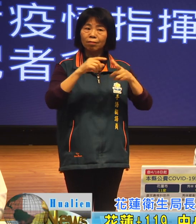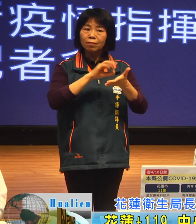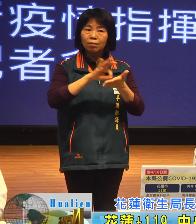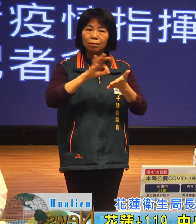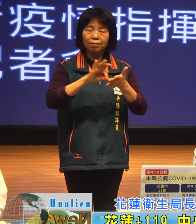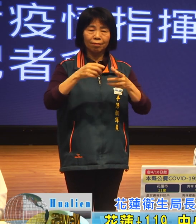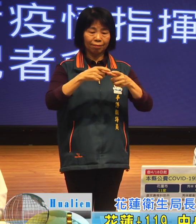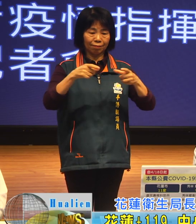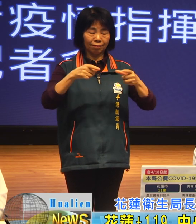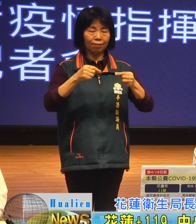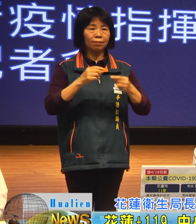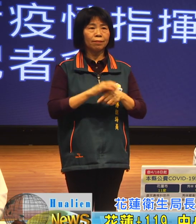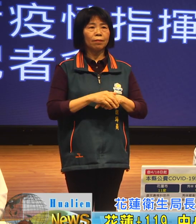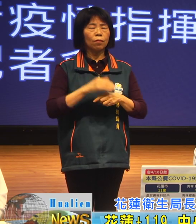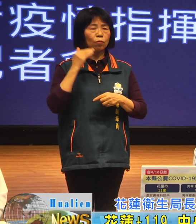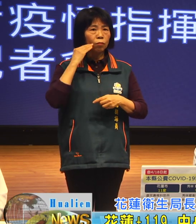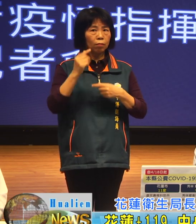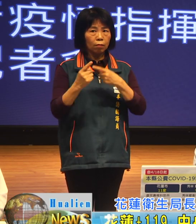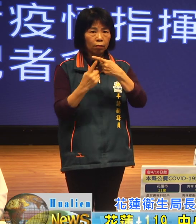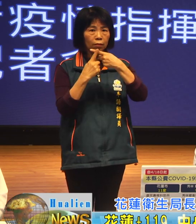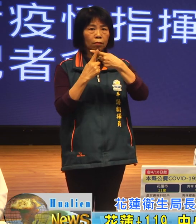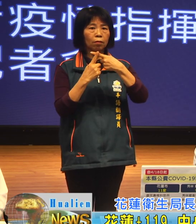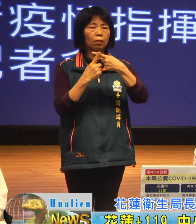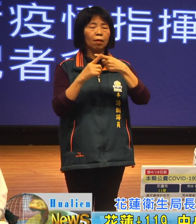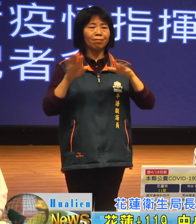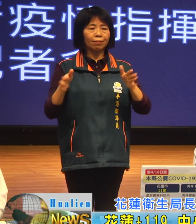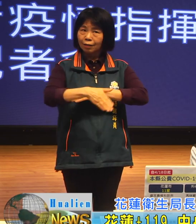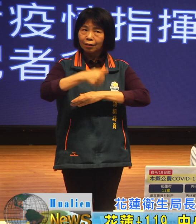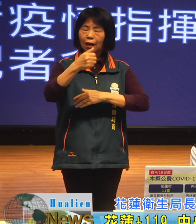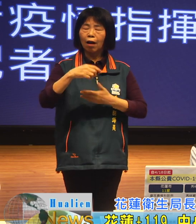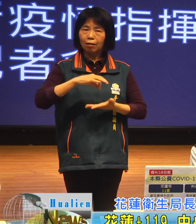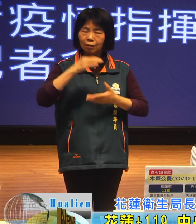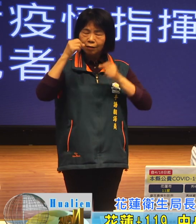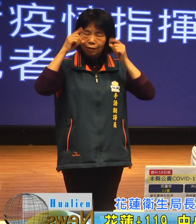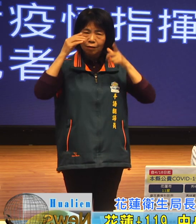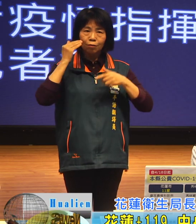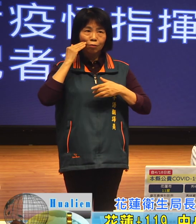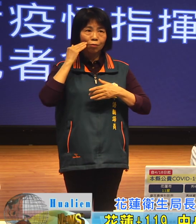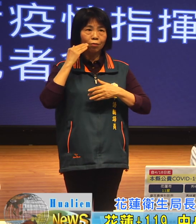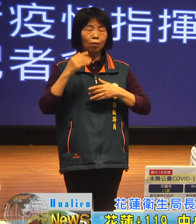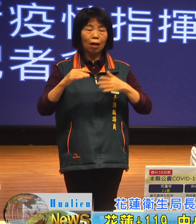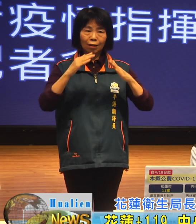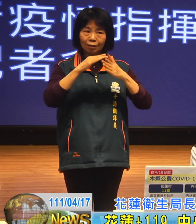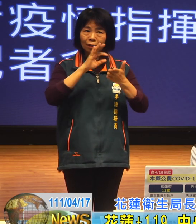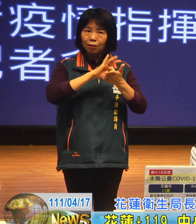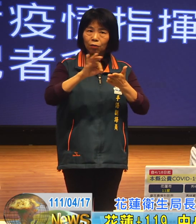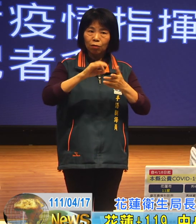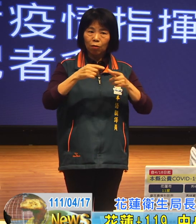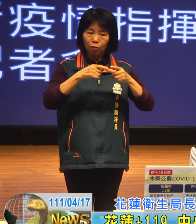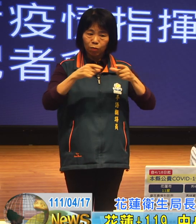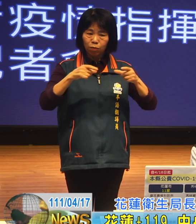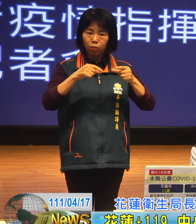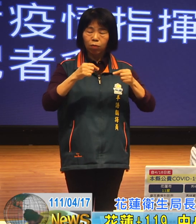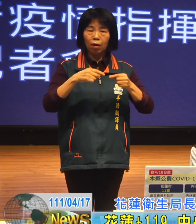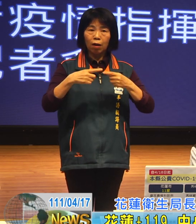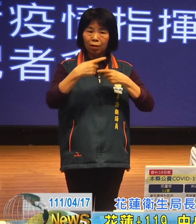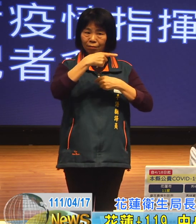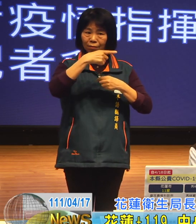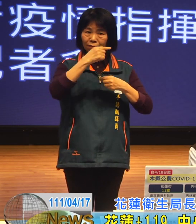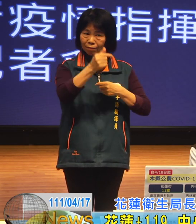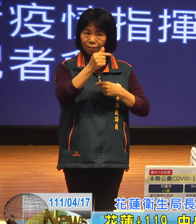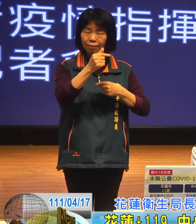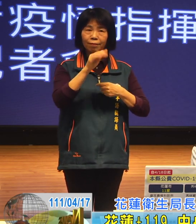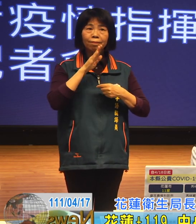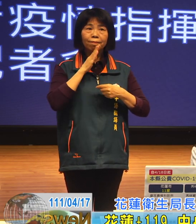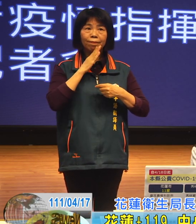检查，那如果是阳性当然就赶快到医院做 PCR， 如果你做家用快筛是阳性的话